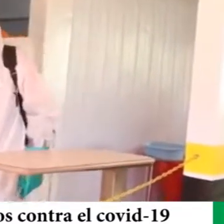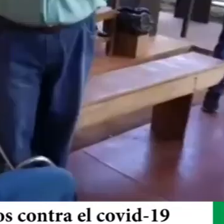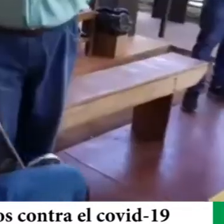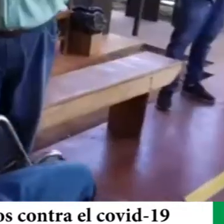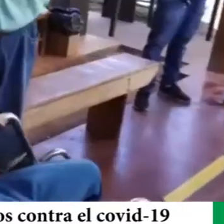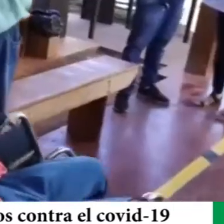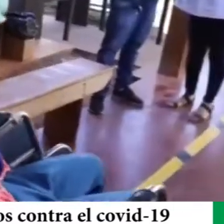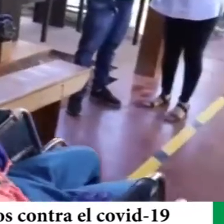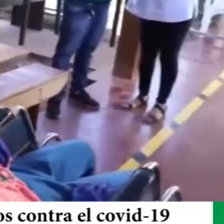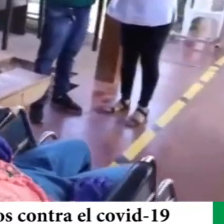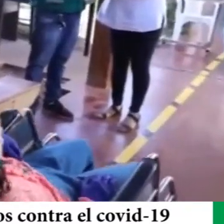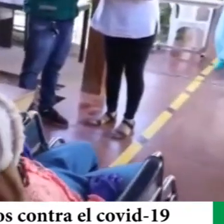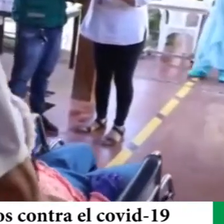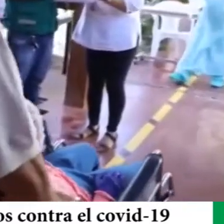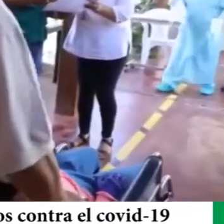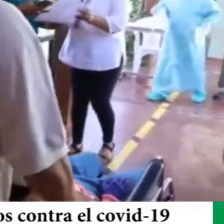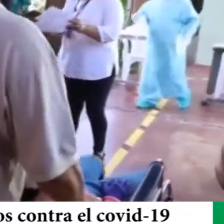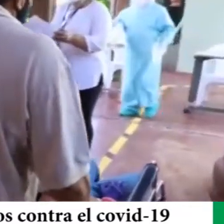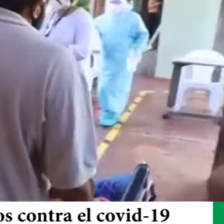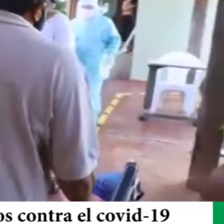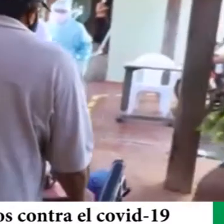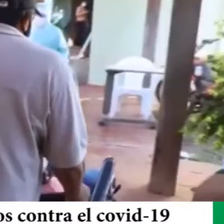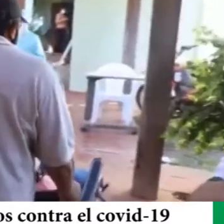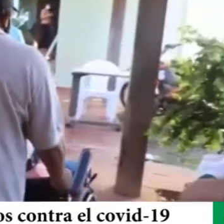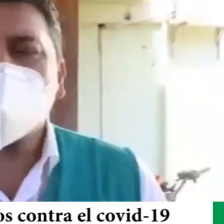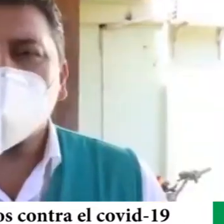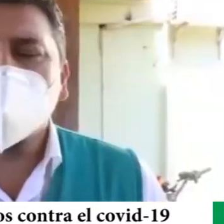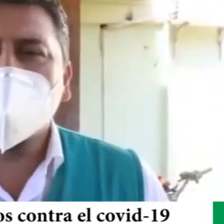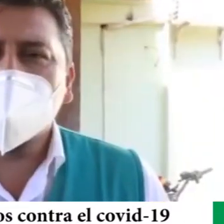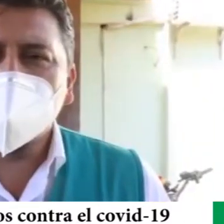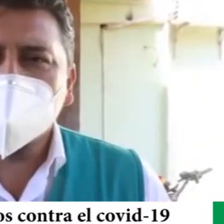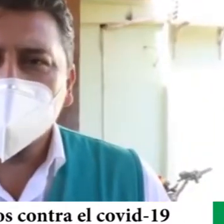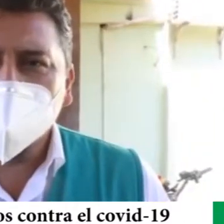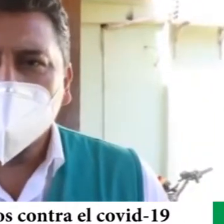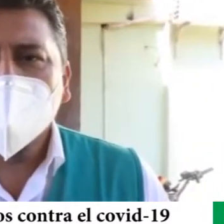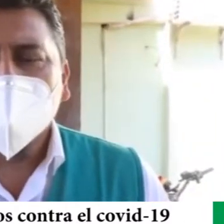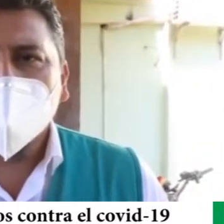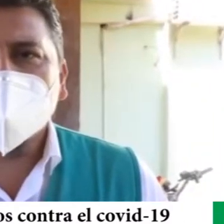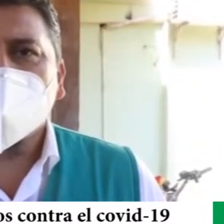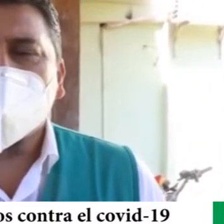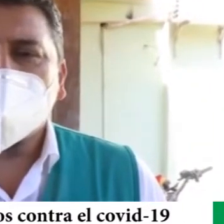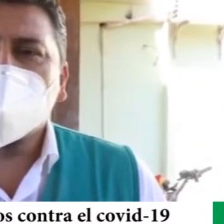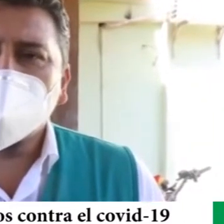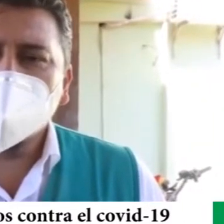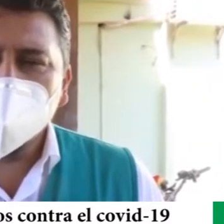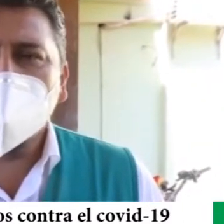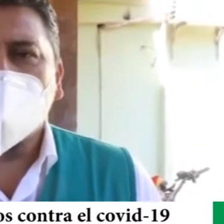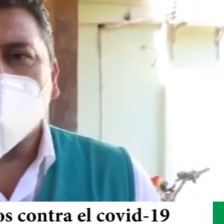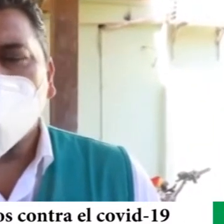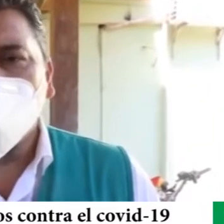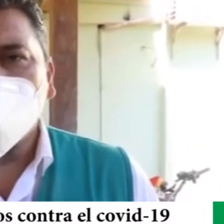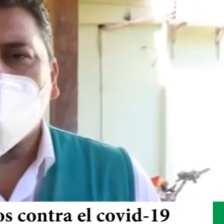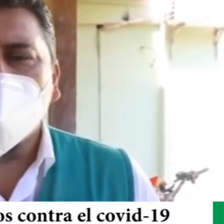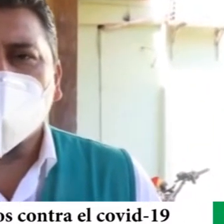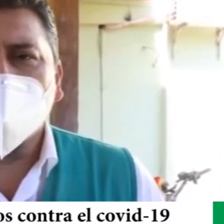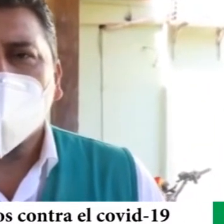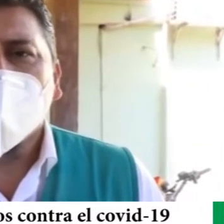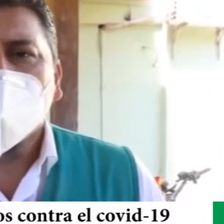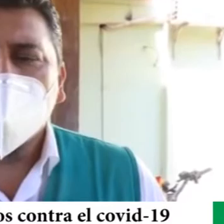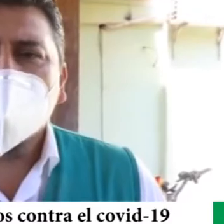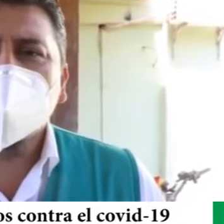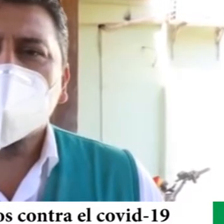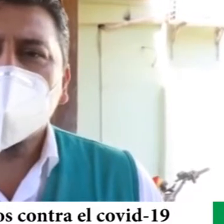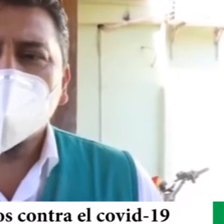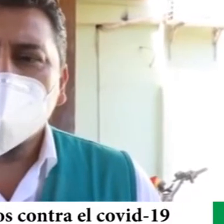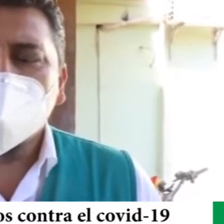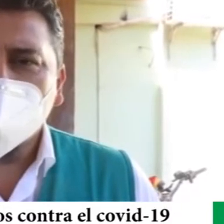que ha llegado hoy nuevamente a San Matías. En menos de 15 días nuevamente la comisión está acá con nosotros del CEDES, de la gobernación, apoyándonos en la lucha